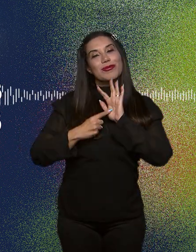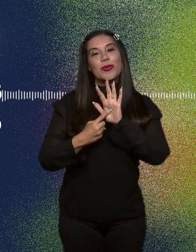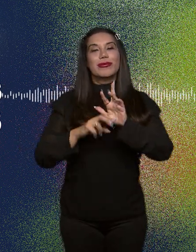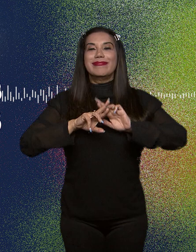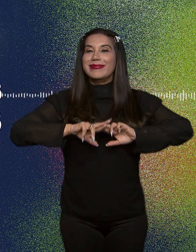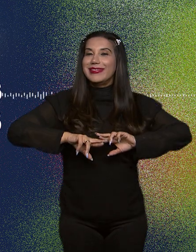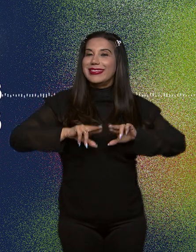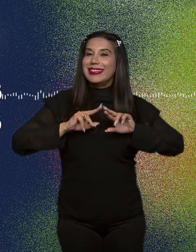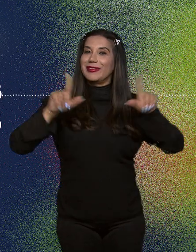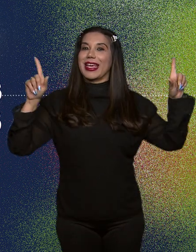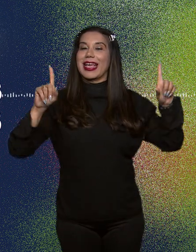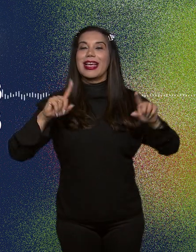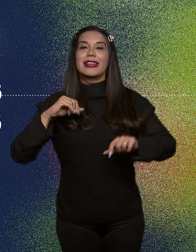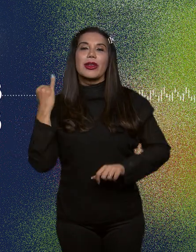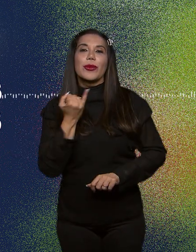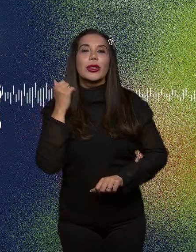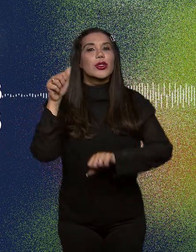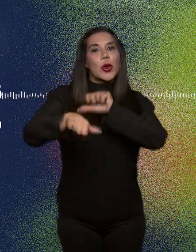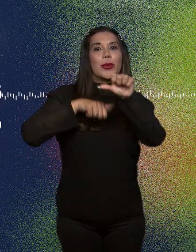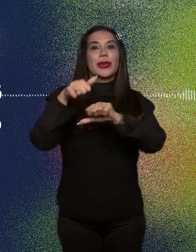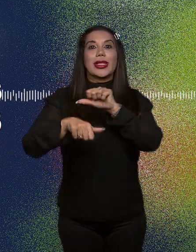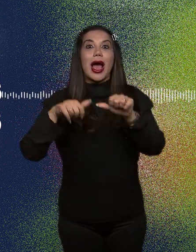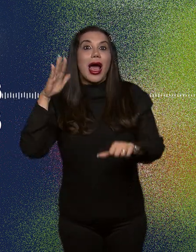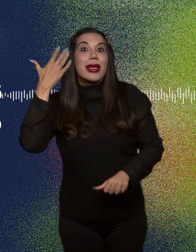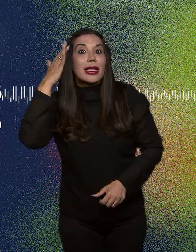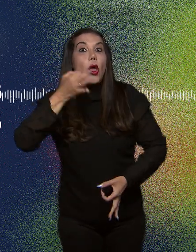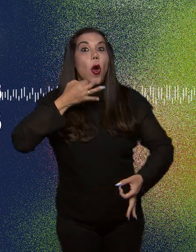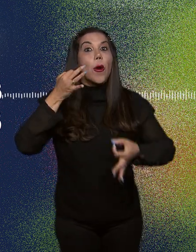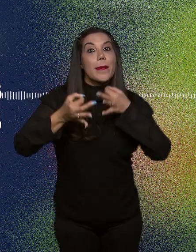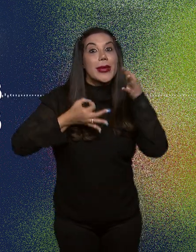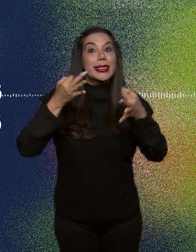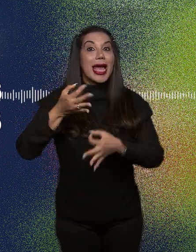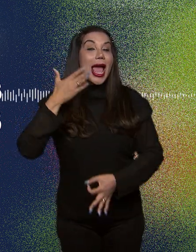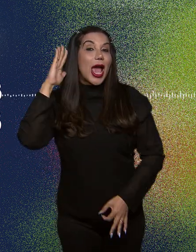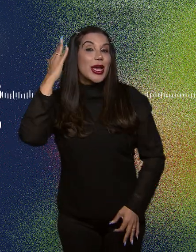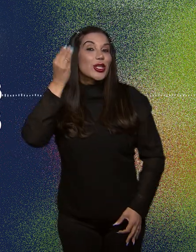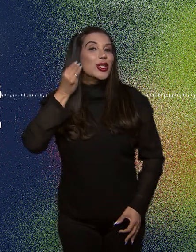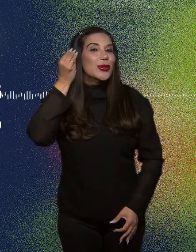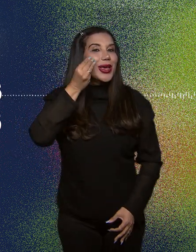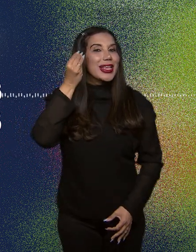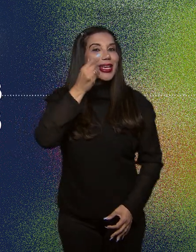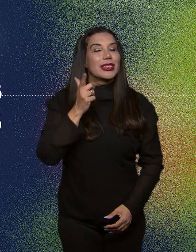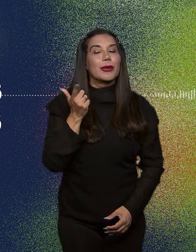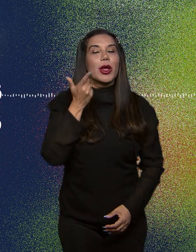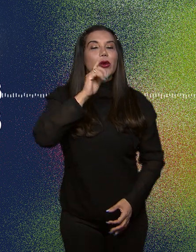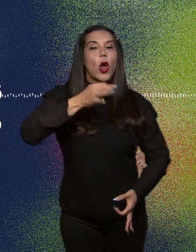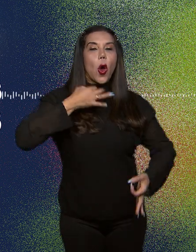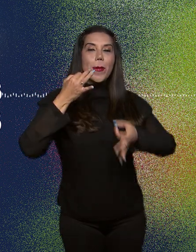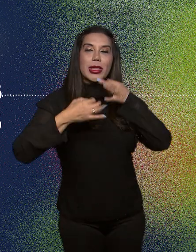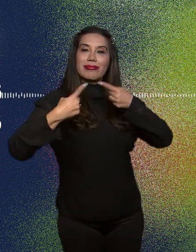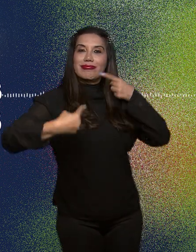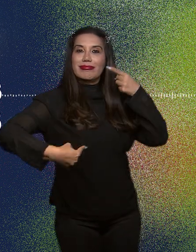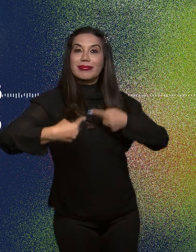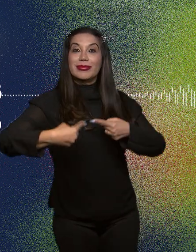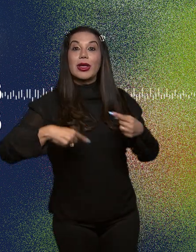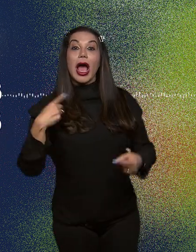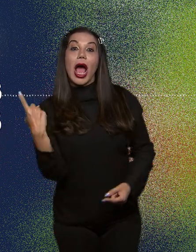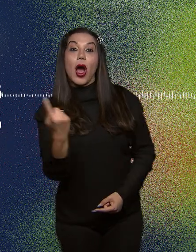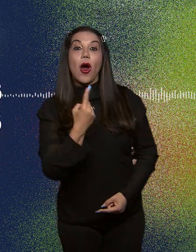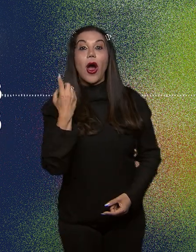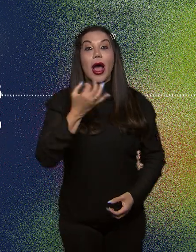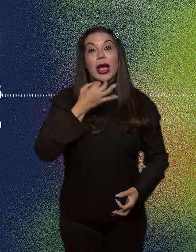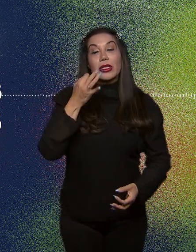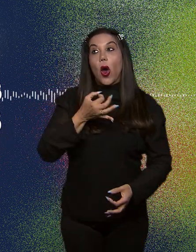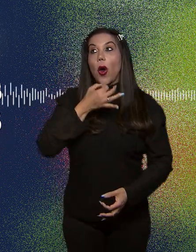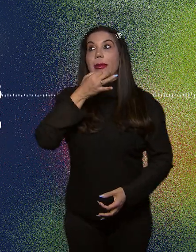Mas não é só a opinião, é entender como foi a experiência para chegar na opinião. Porque a gente vive um momento de